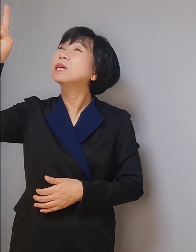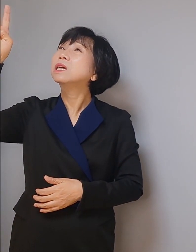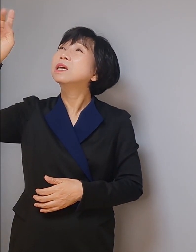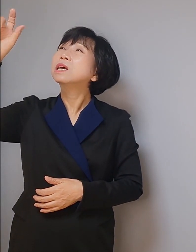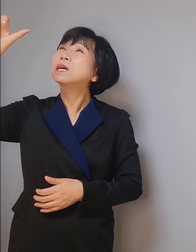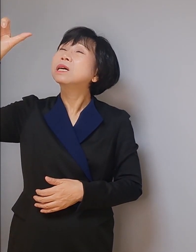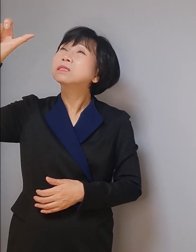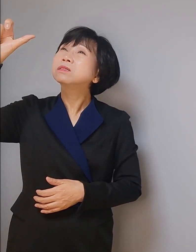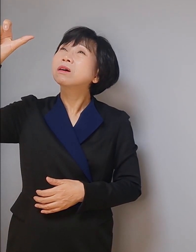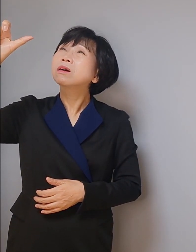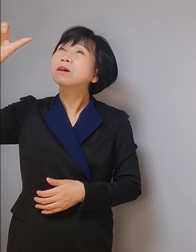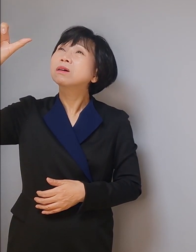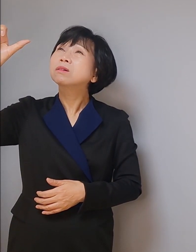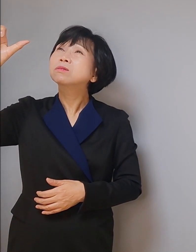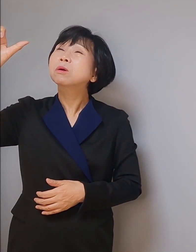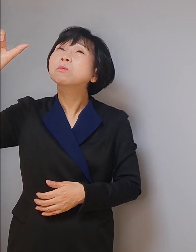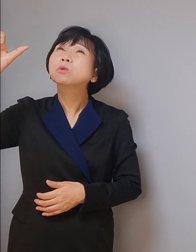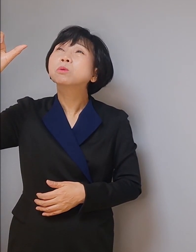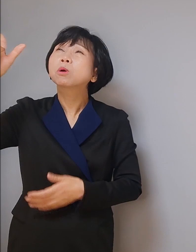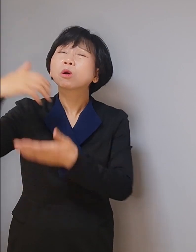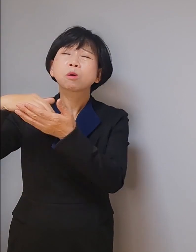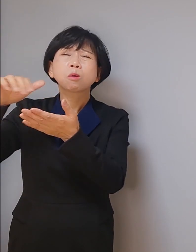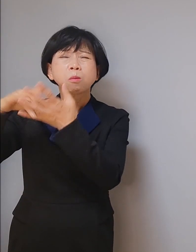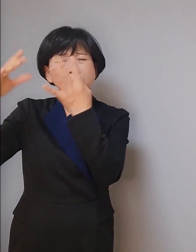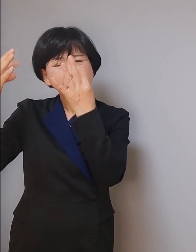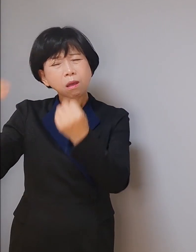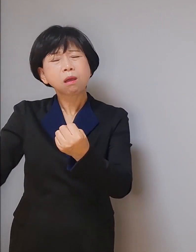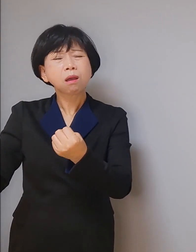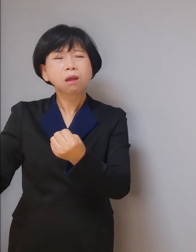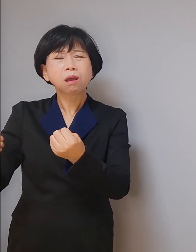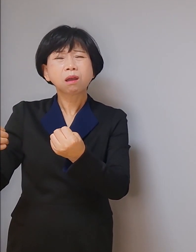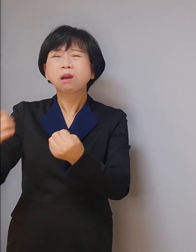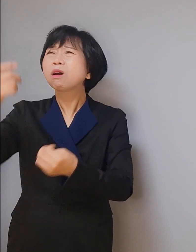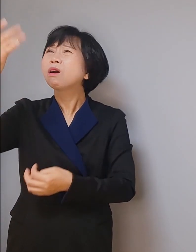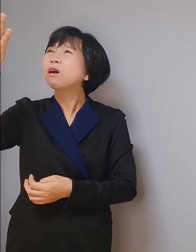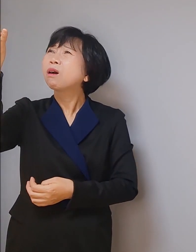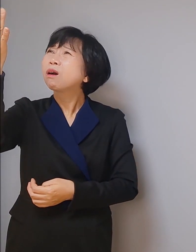넷. 그러나 이 별이 셀 수가 없을 정도로 많잖아요.